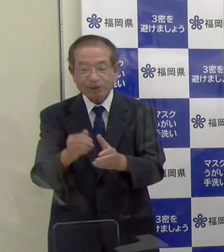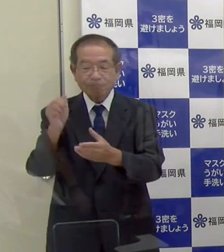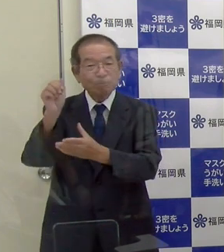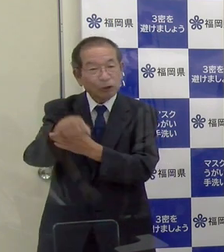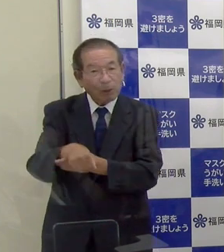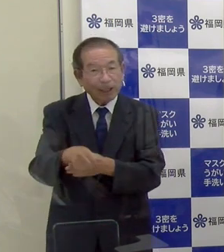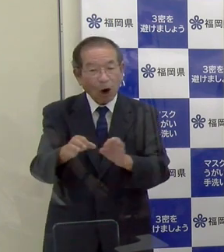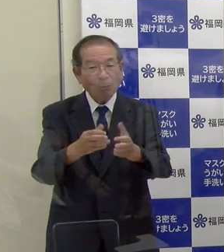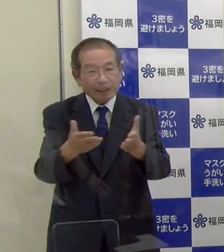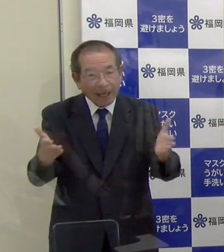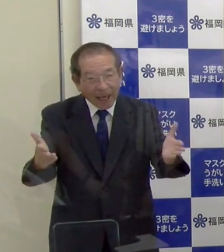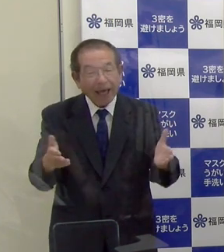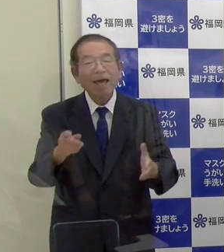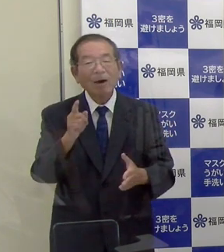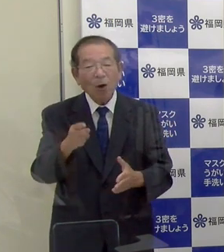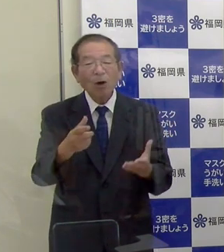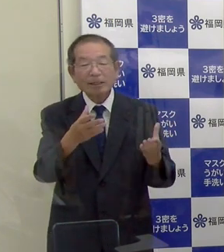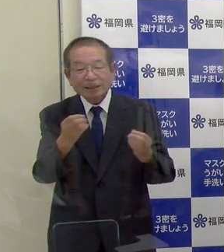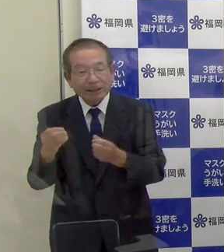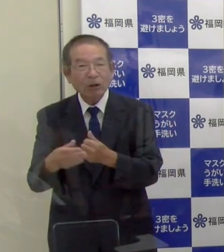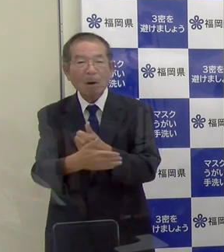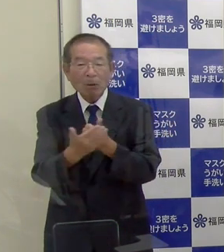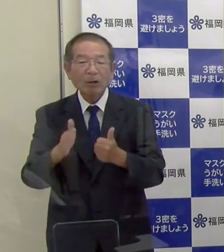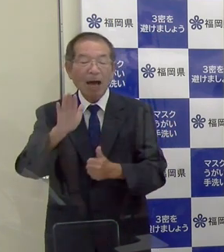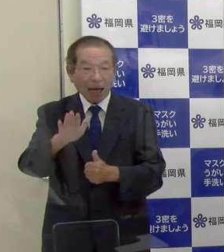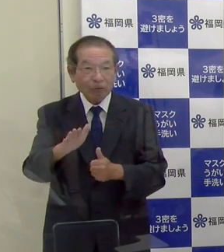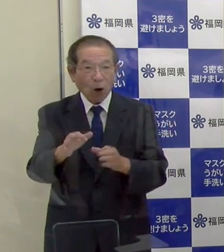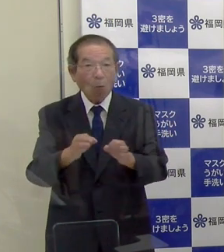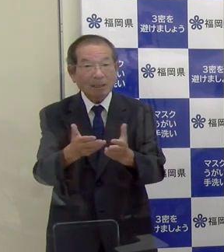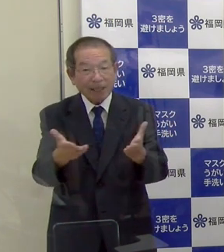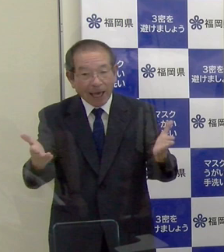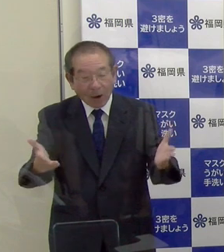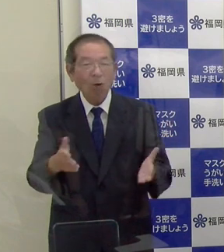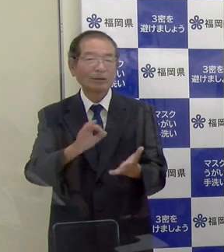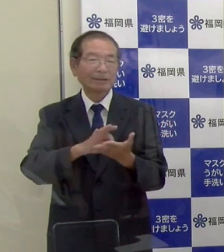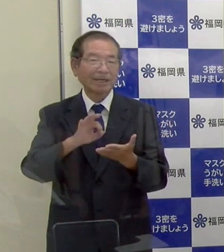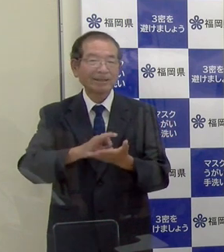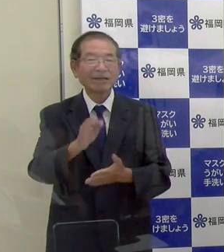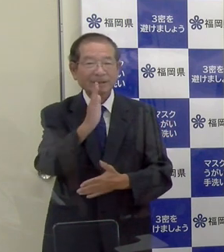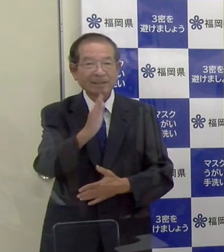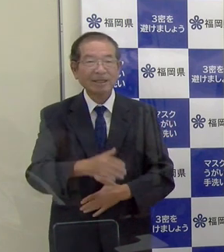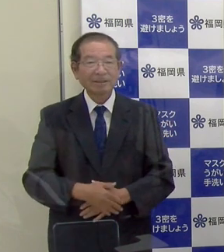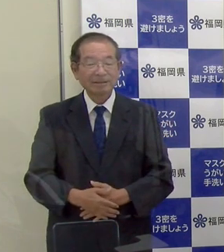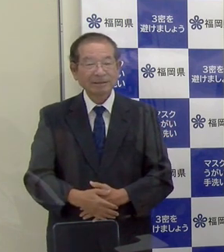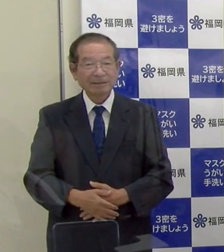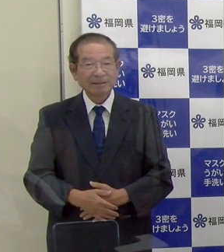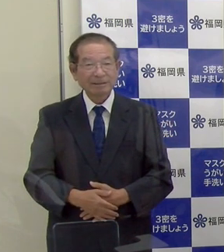別該当ラインをしっかりと守っていただいている飲食店を利用してください